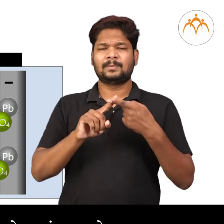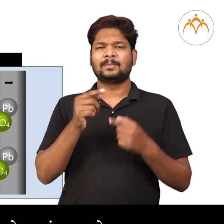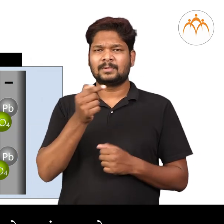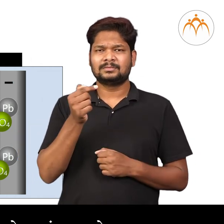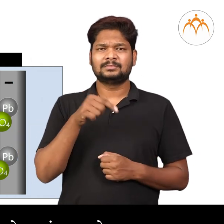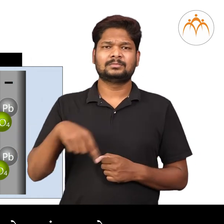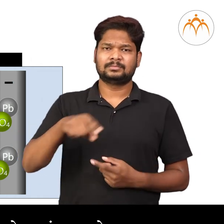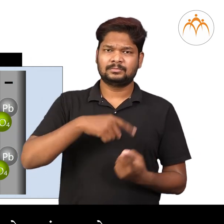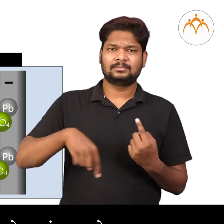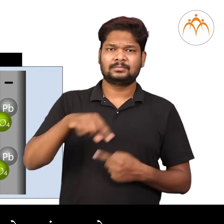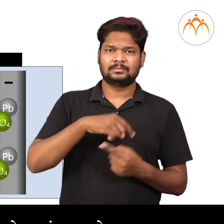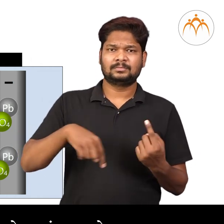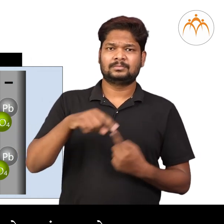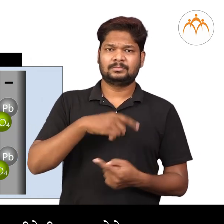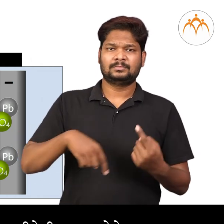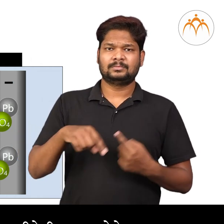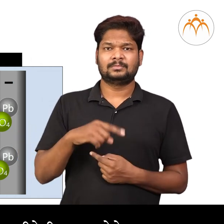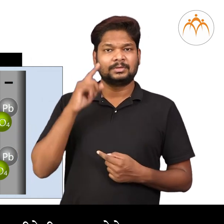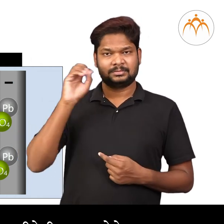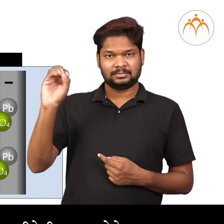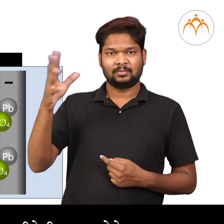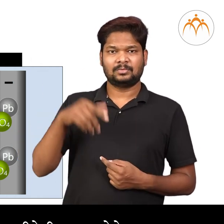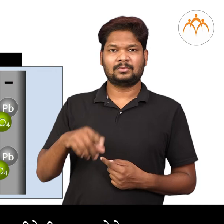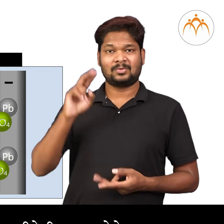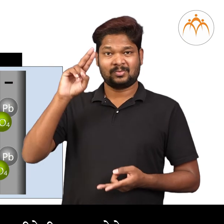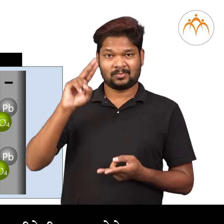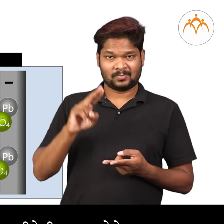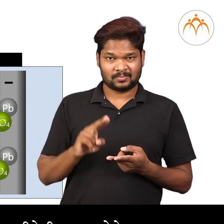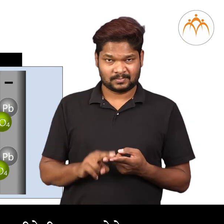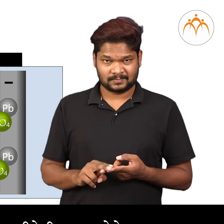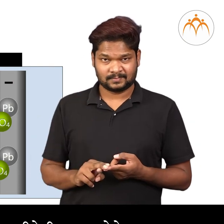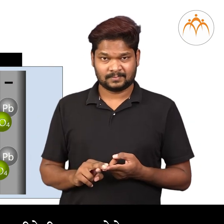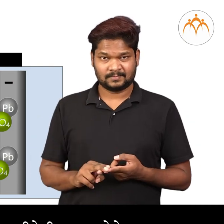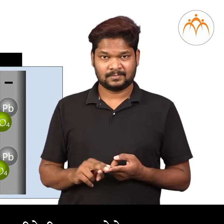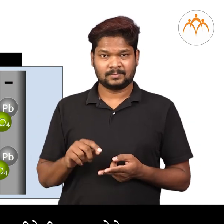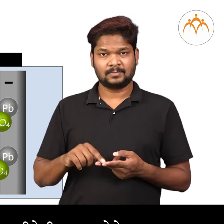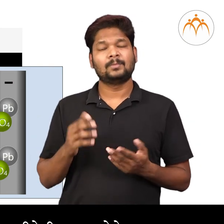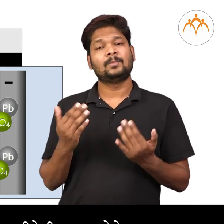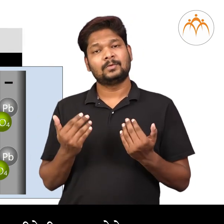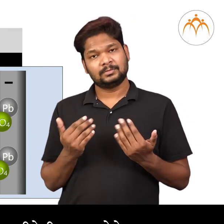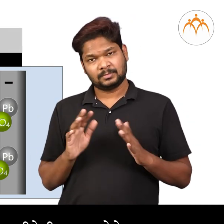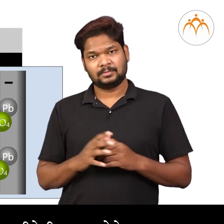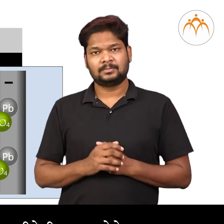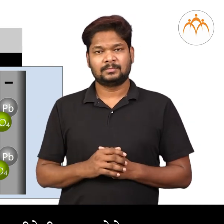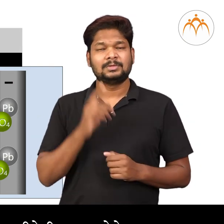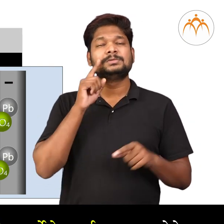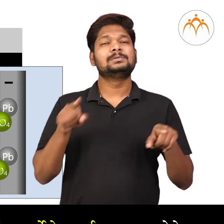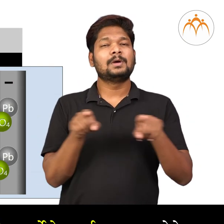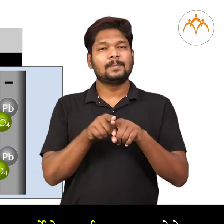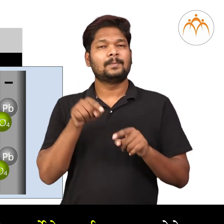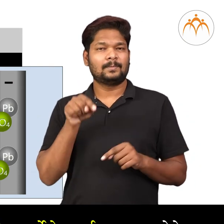संपूर्ण अभिनेत्री उलट पद्धति शुद्ध करता